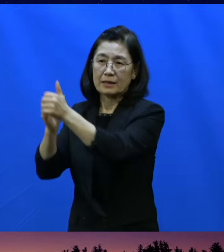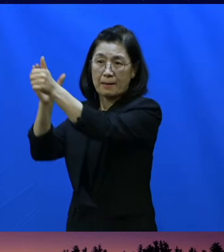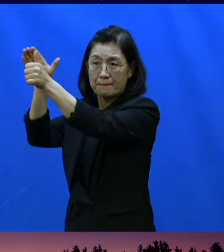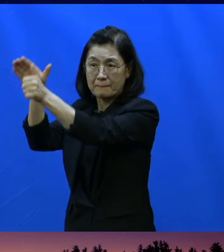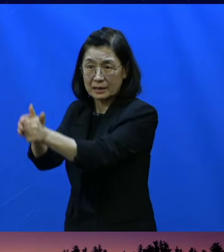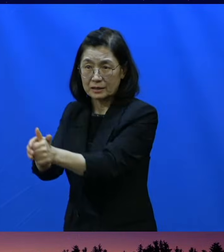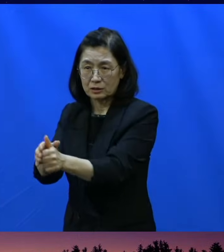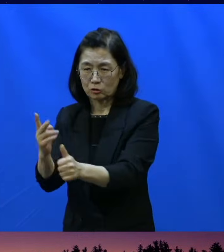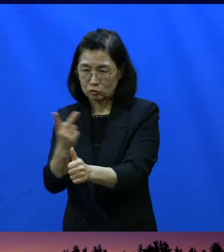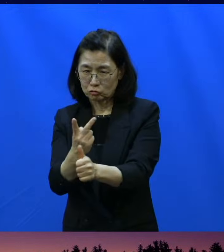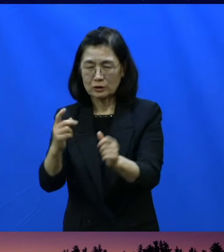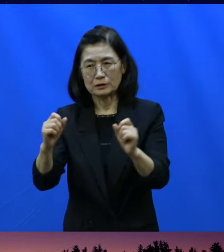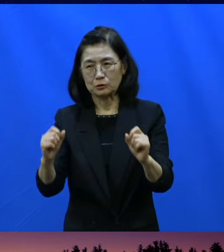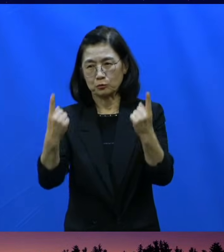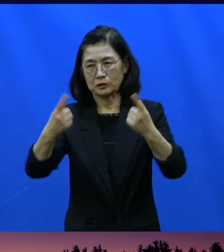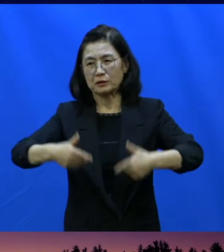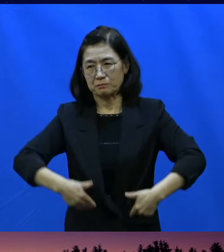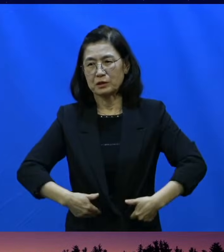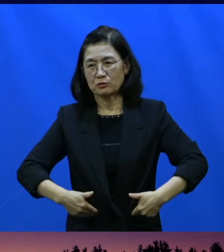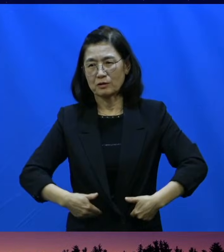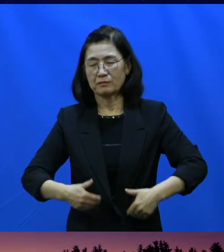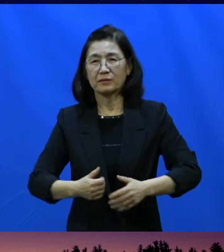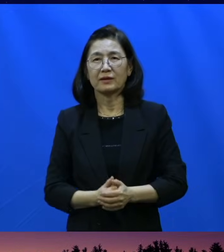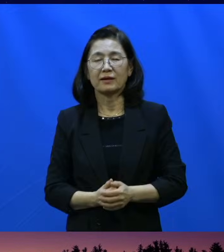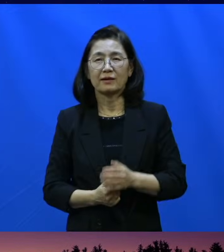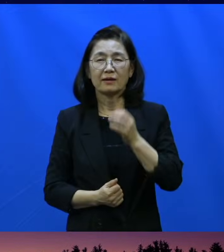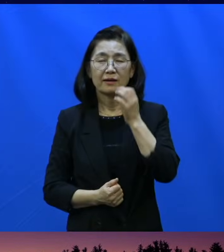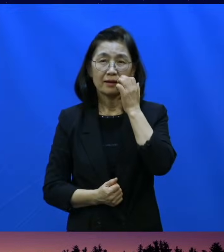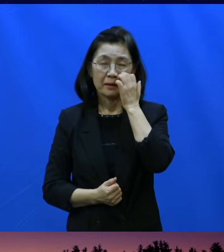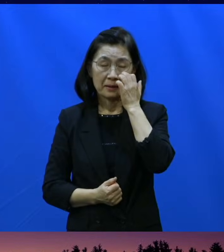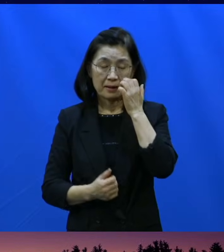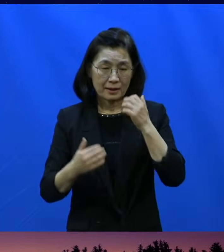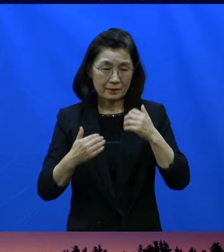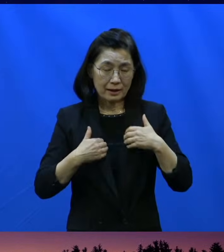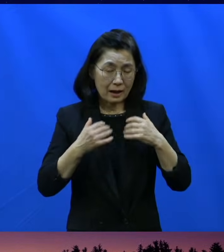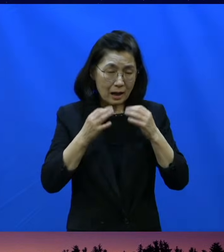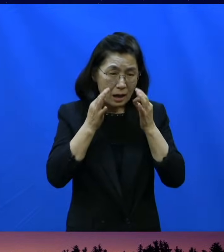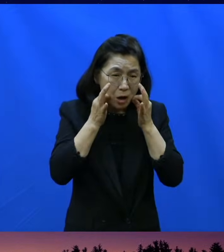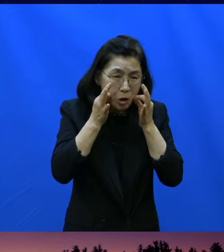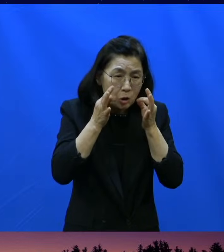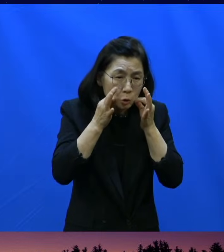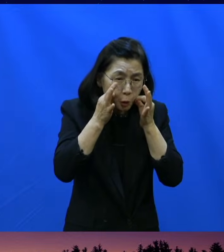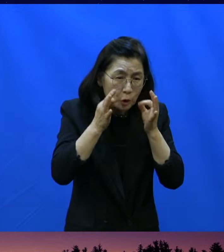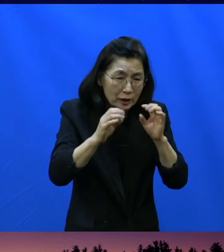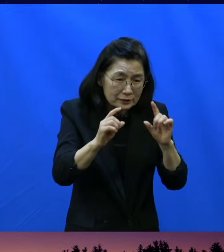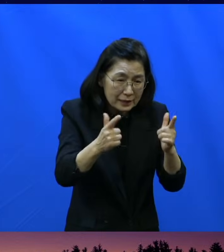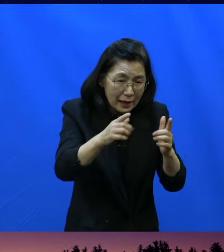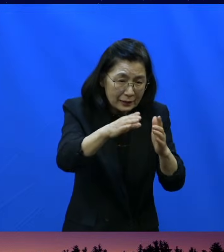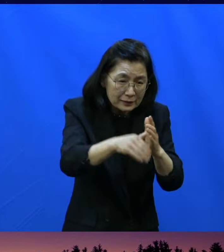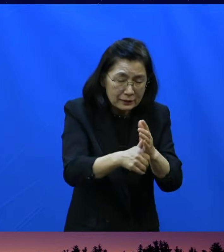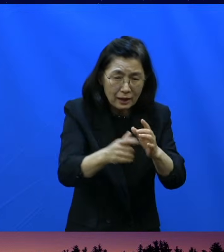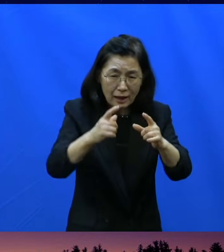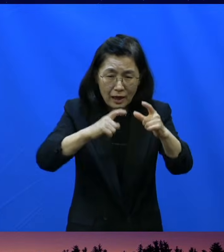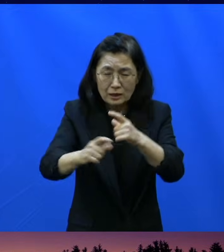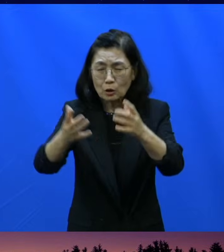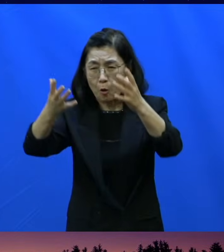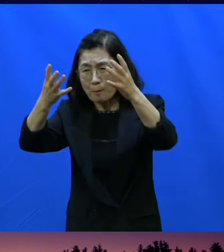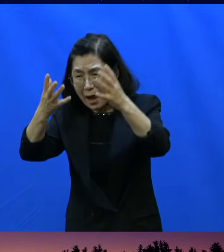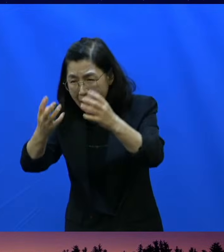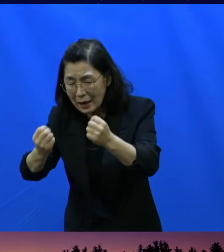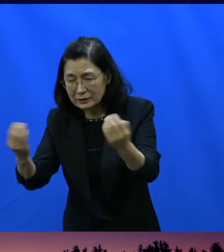성도 여러분, 어떤 때는요, 내가 애쓰지 않았을 때 더 많은 것이 이루어질 때가 있어요. 참